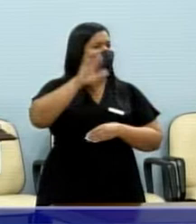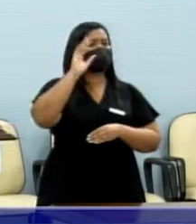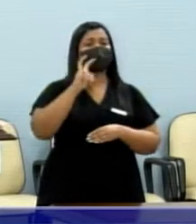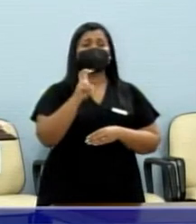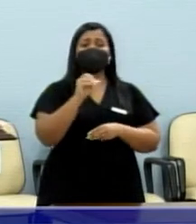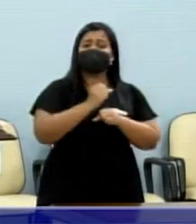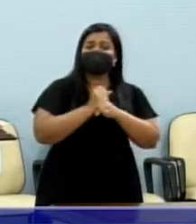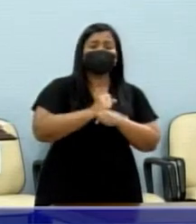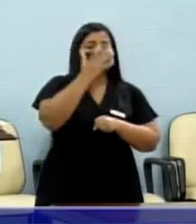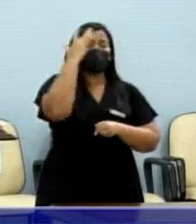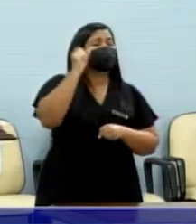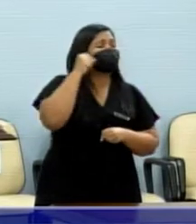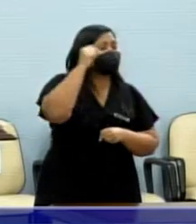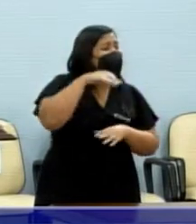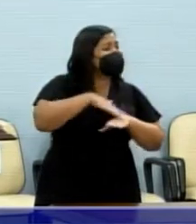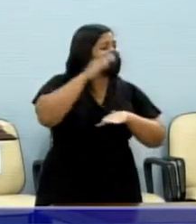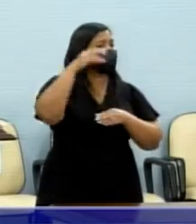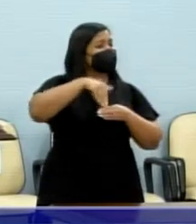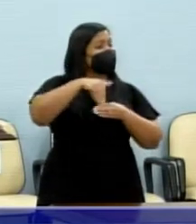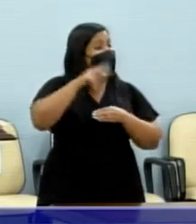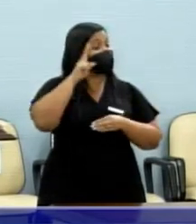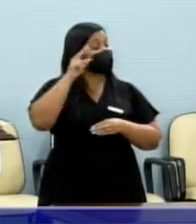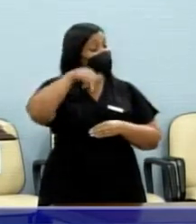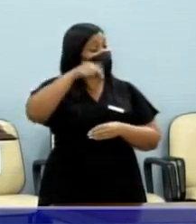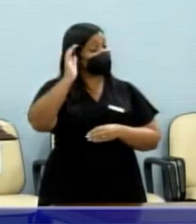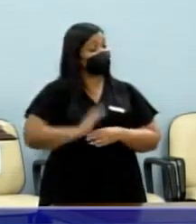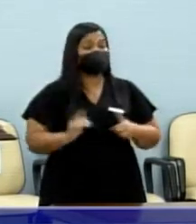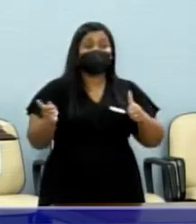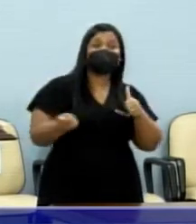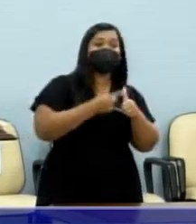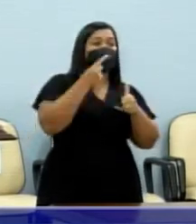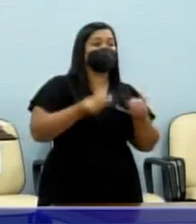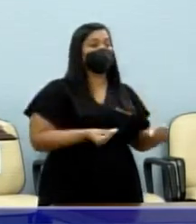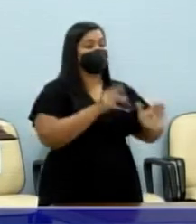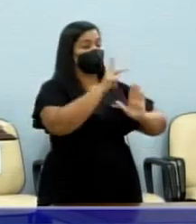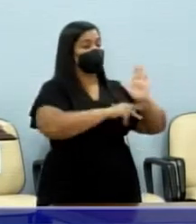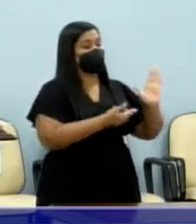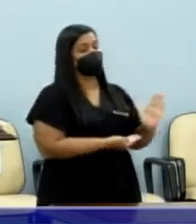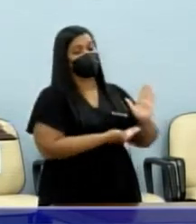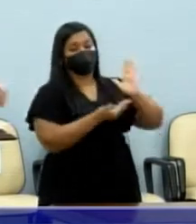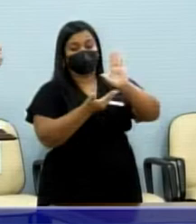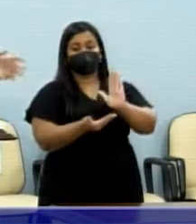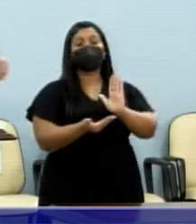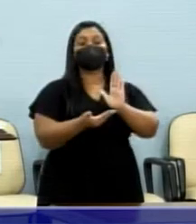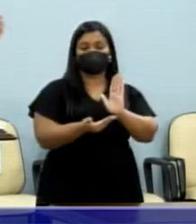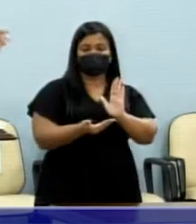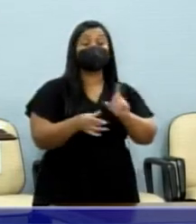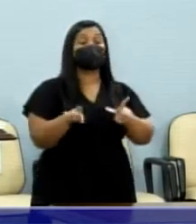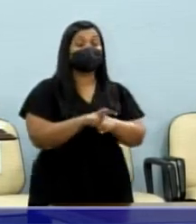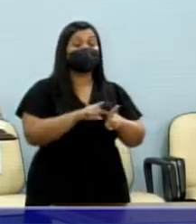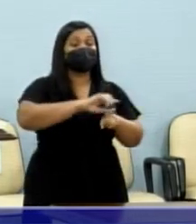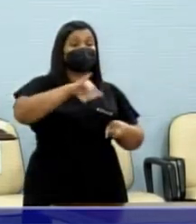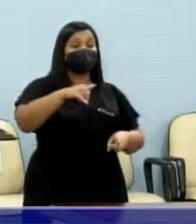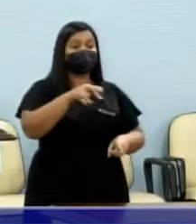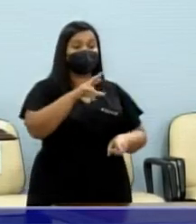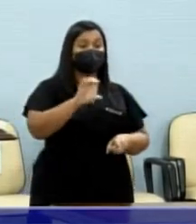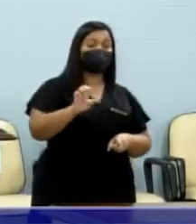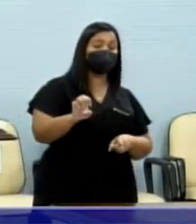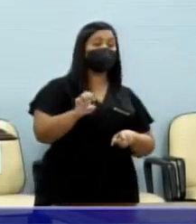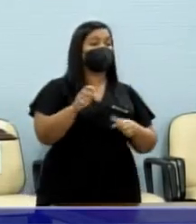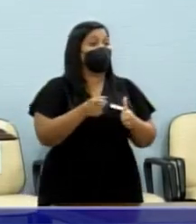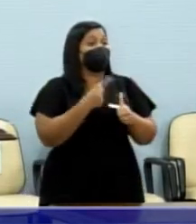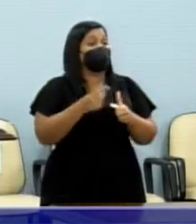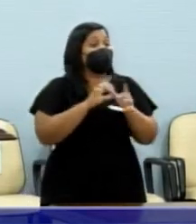50 anos, foi o senador mais votado da história do Brasil, foi o primeiro a apresentar um projeto de reforma agrária, assim como Jorge Amado, o primeiro a apresentar um